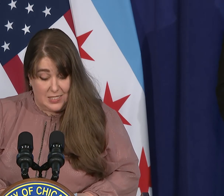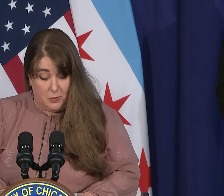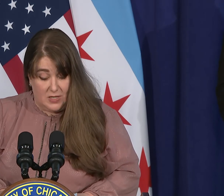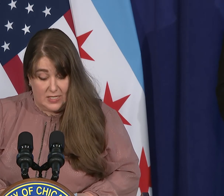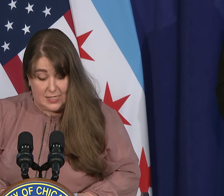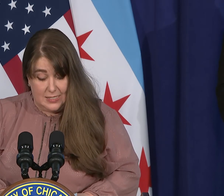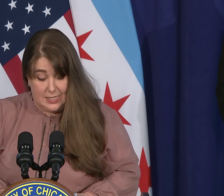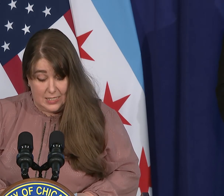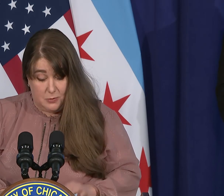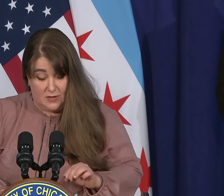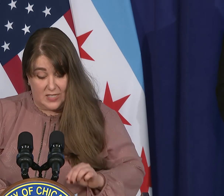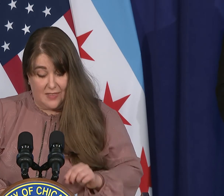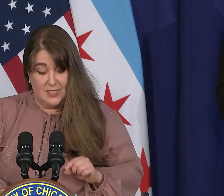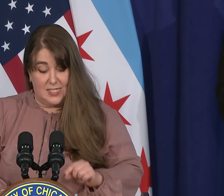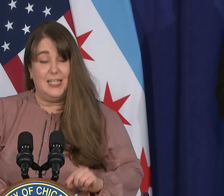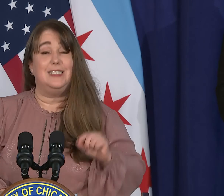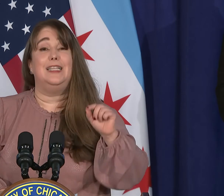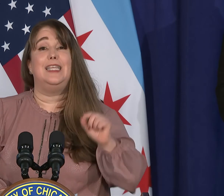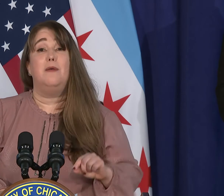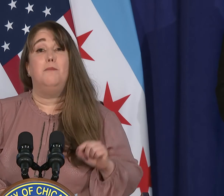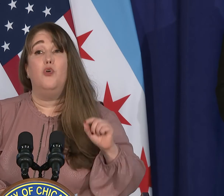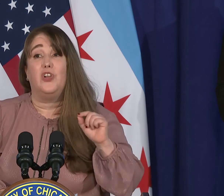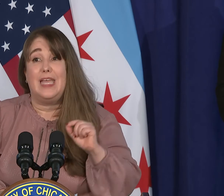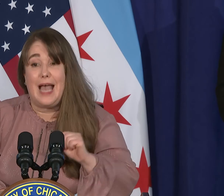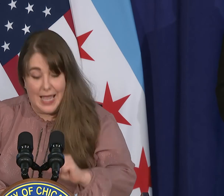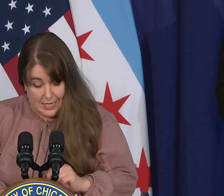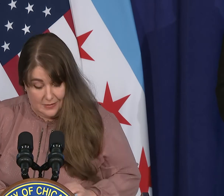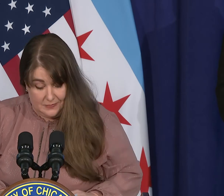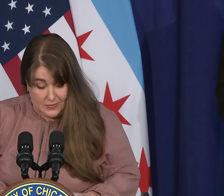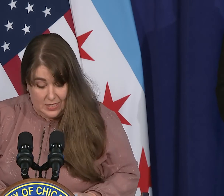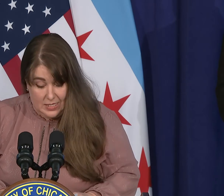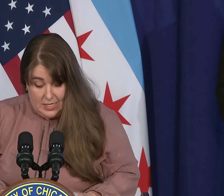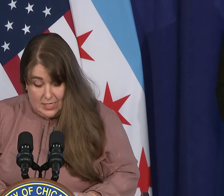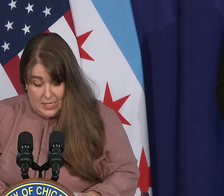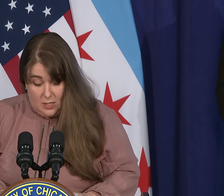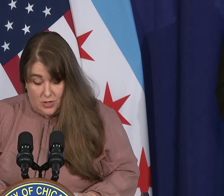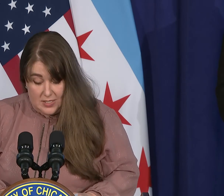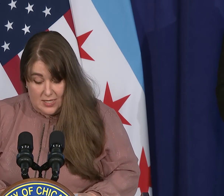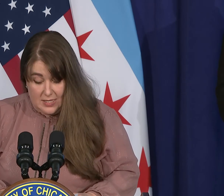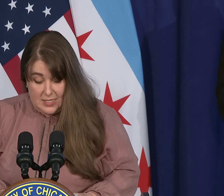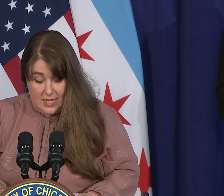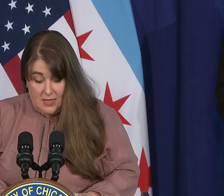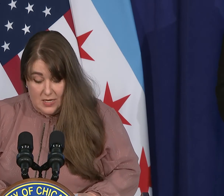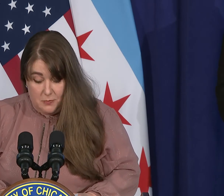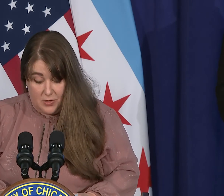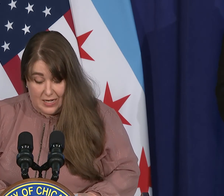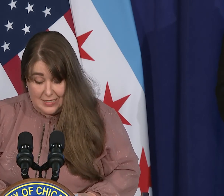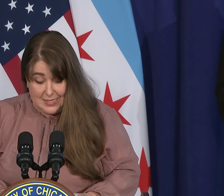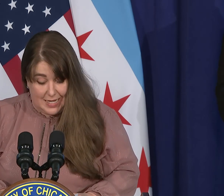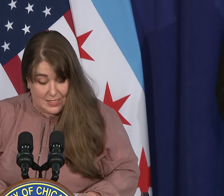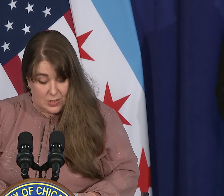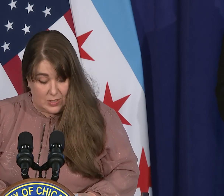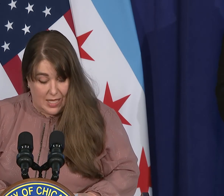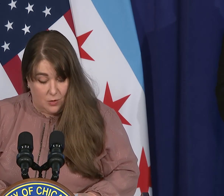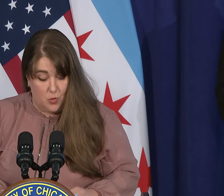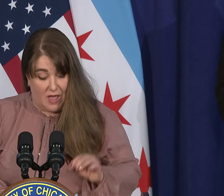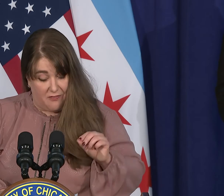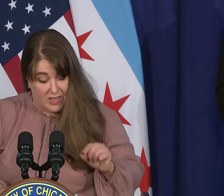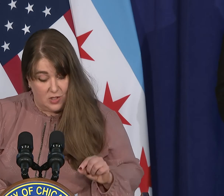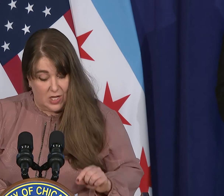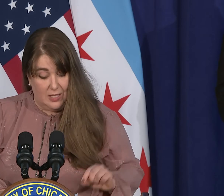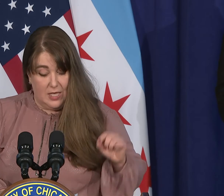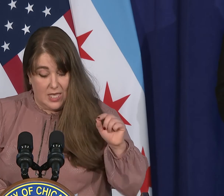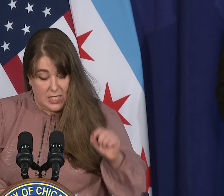la disponibilidad de citas en tiempo real y los residentes elegibles podrán seleccionar